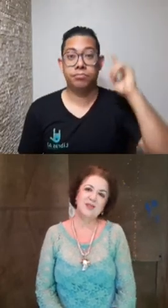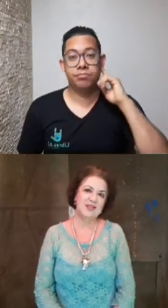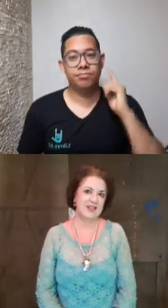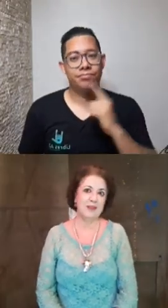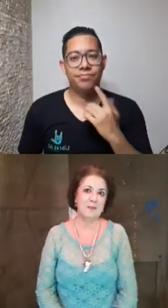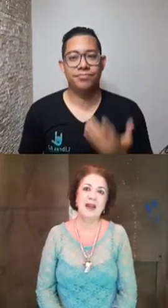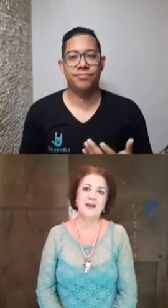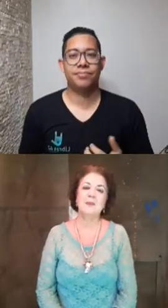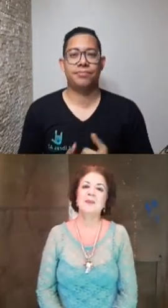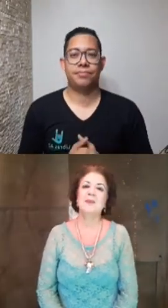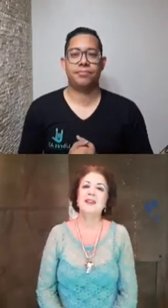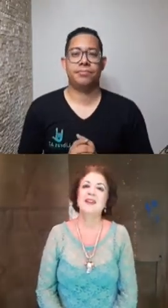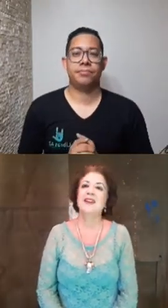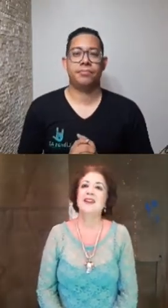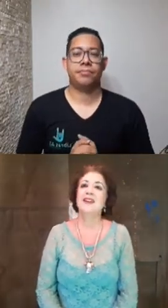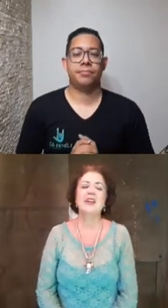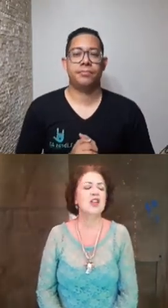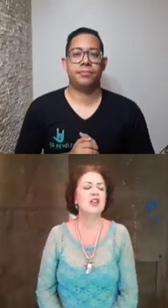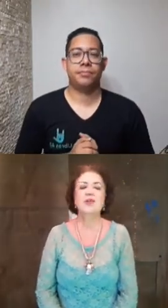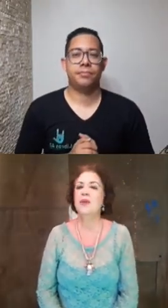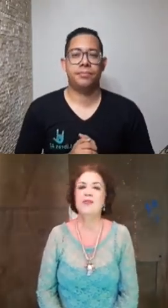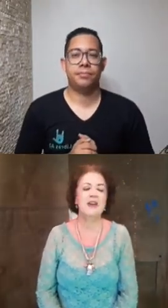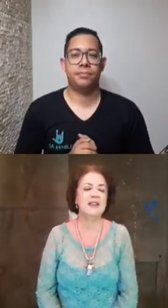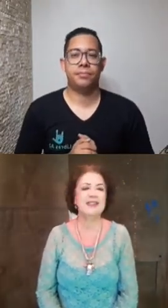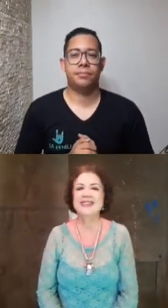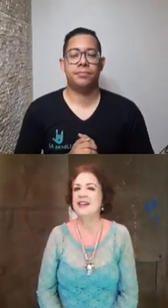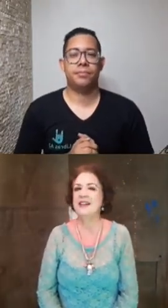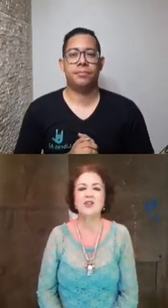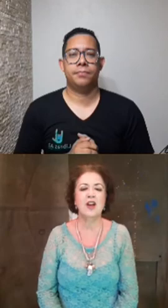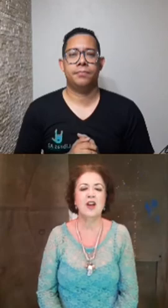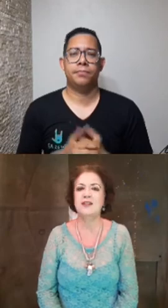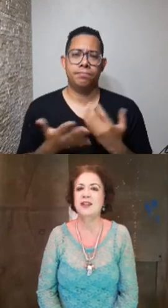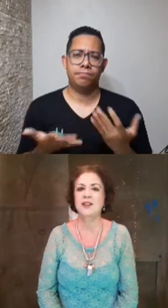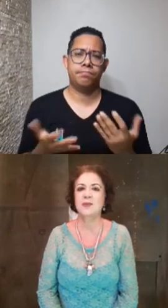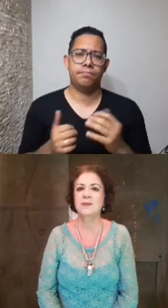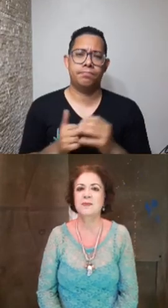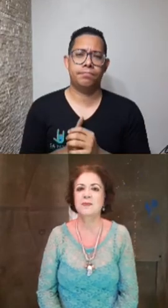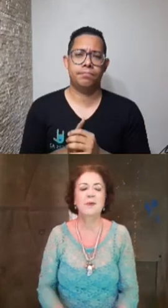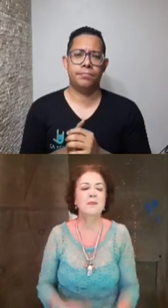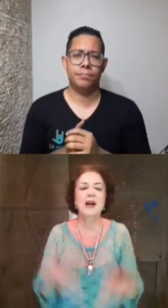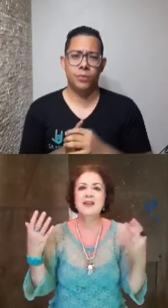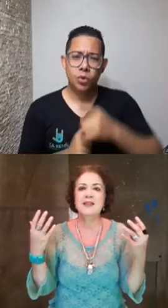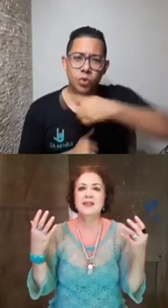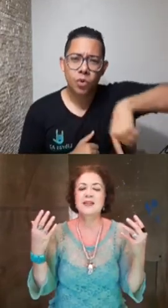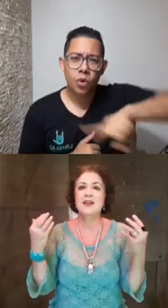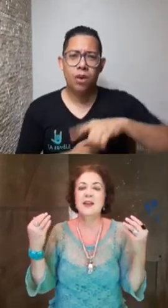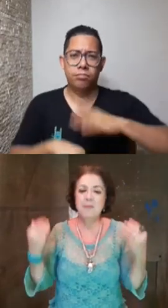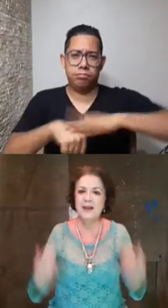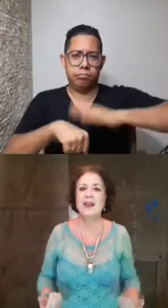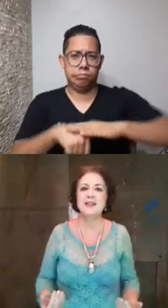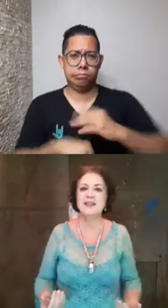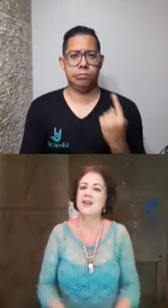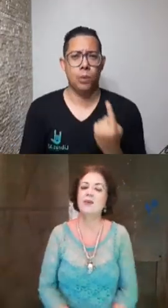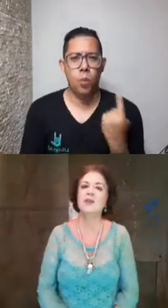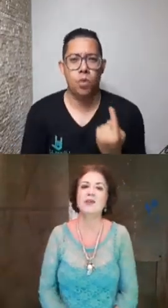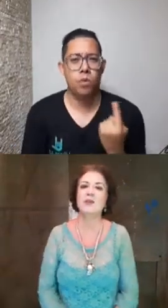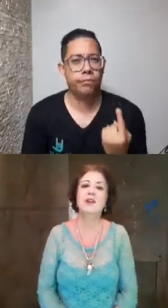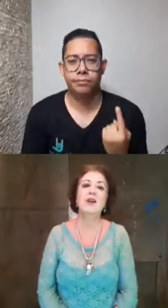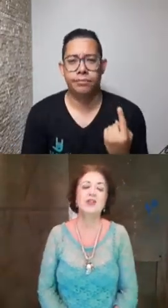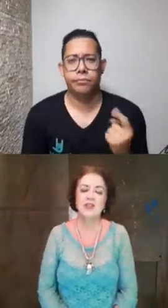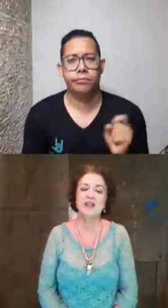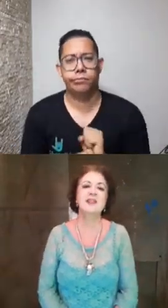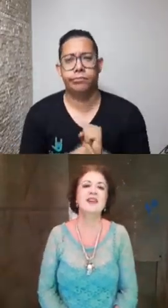Quero dizer também que a gente nunca faz nada sozinho, por mais que pareça que eu